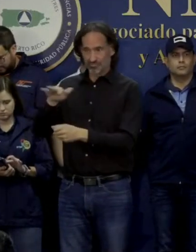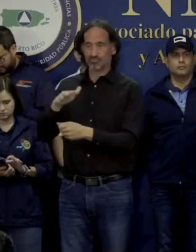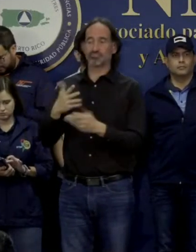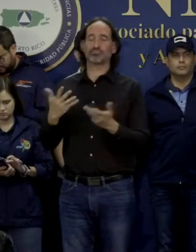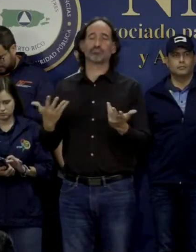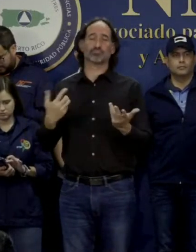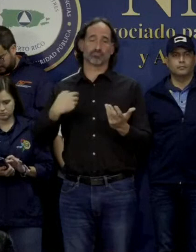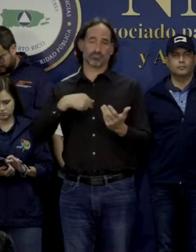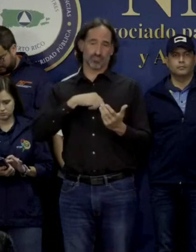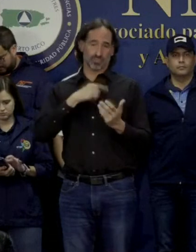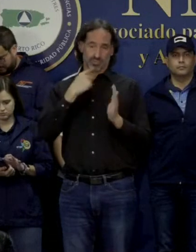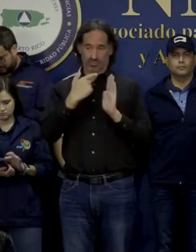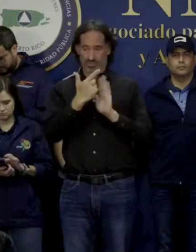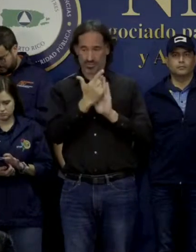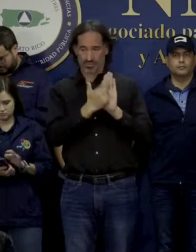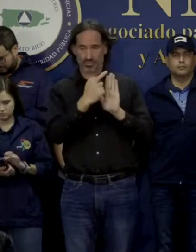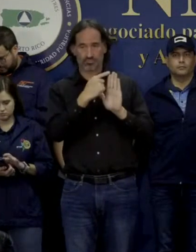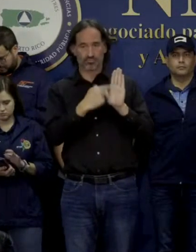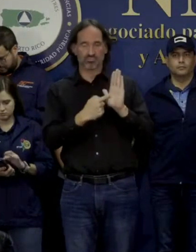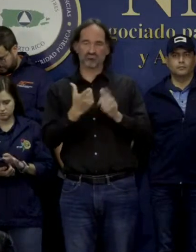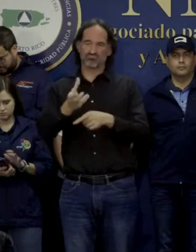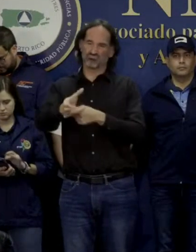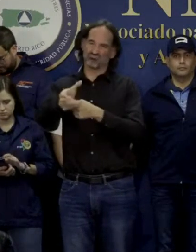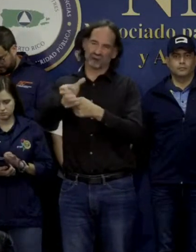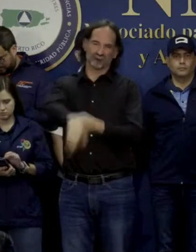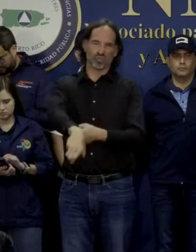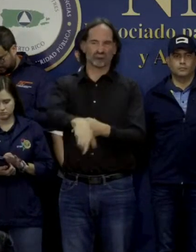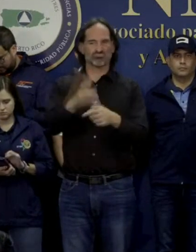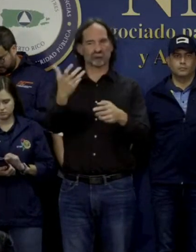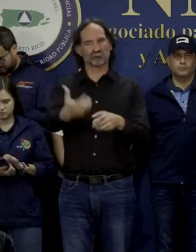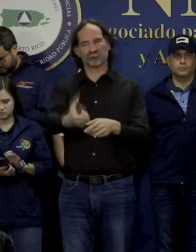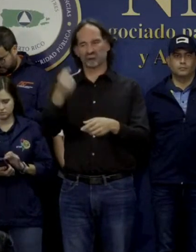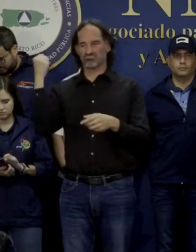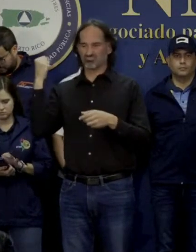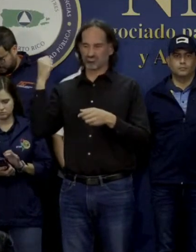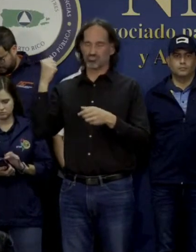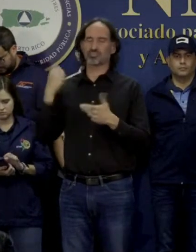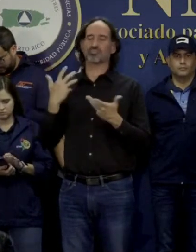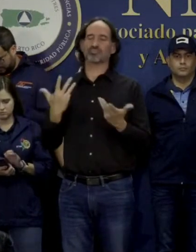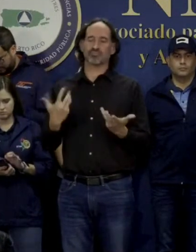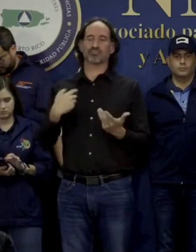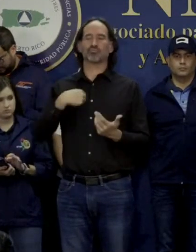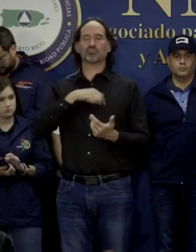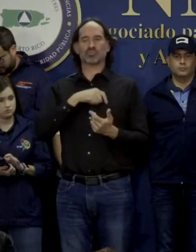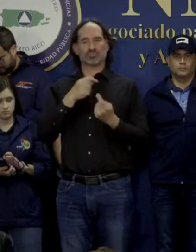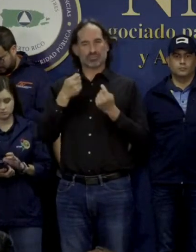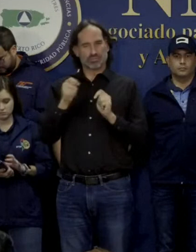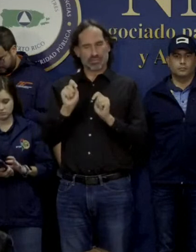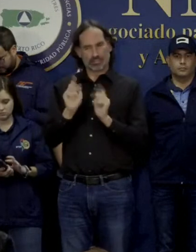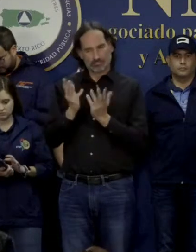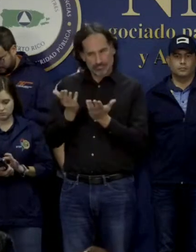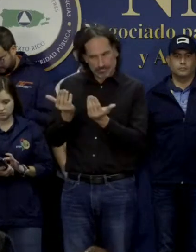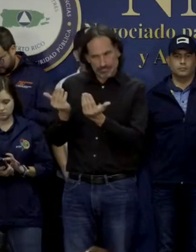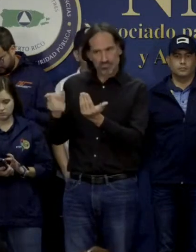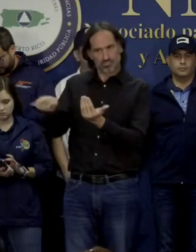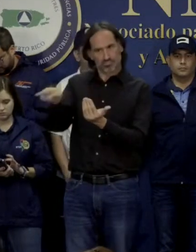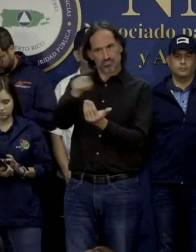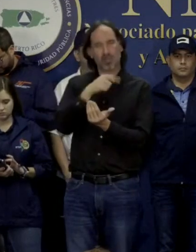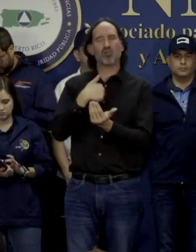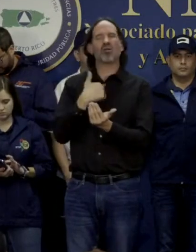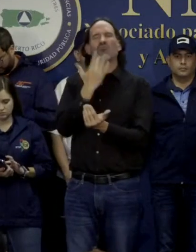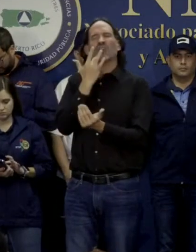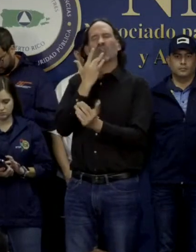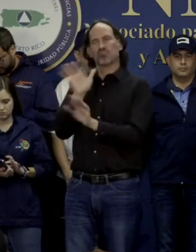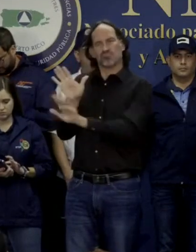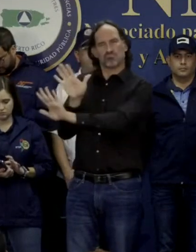tenían que ser removidos. Obviamente, aquí lo que esperábamos era que la gente respondiera al llamado. Muchos de nuestros